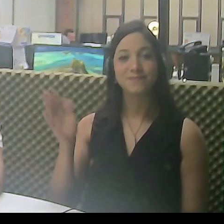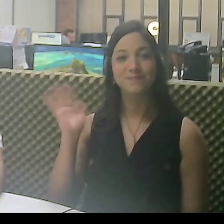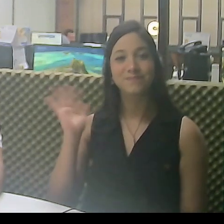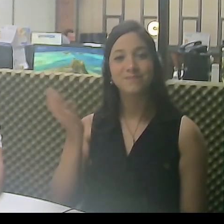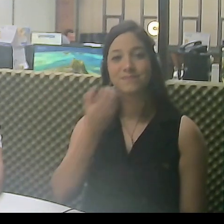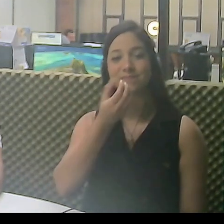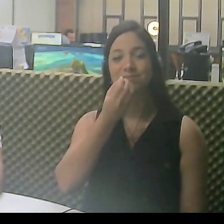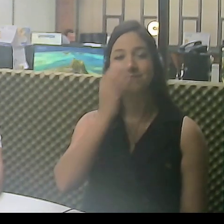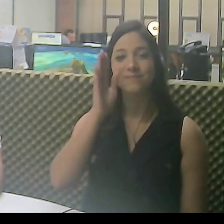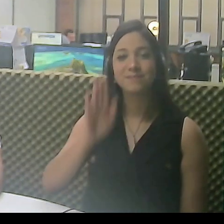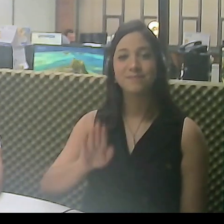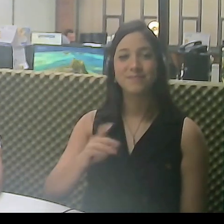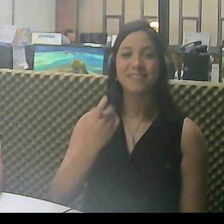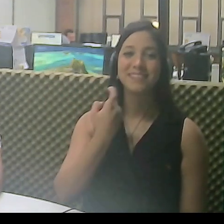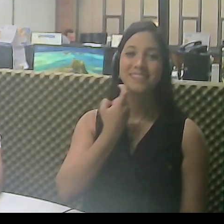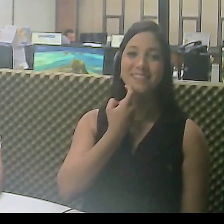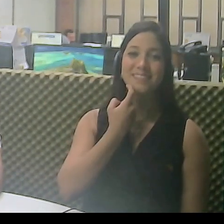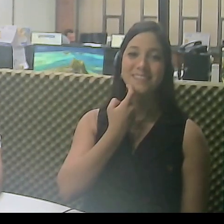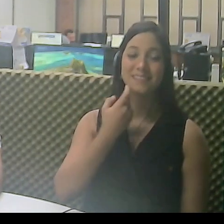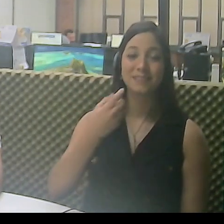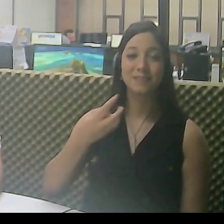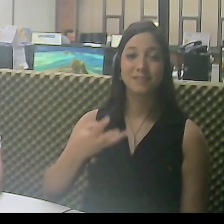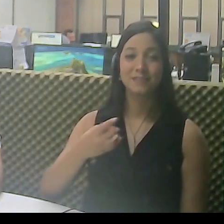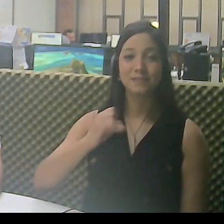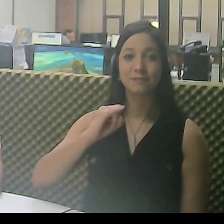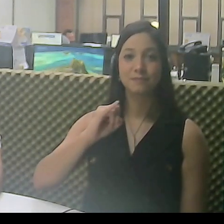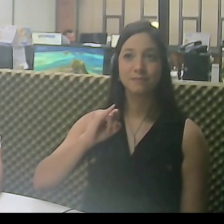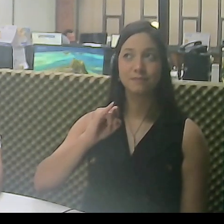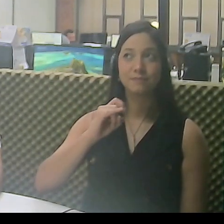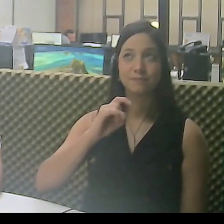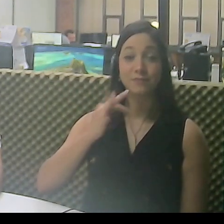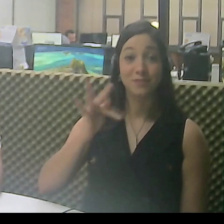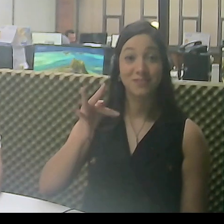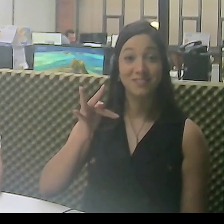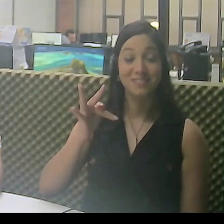Olá, boa tarde. Hoje é sexta-feira,